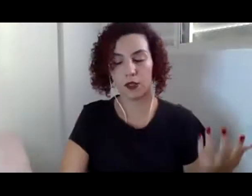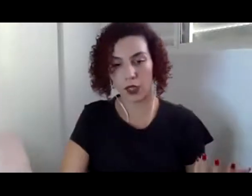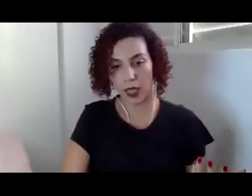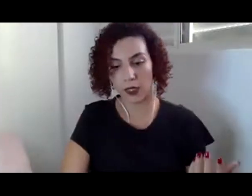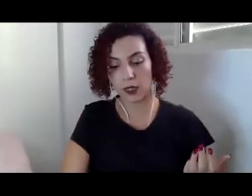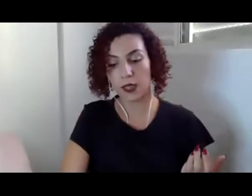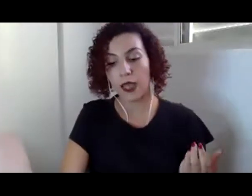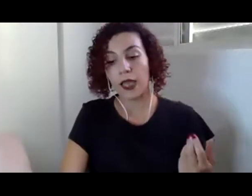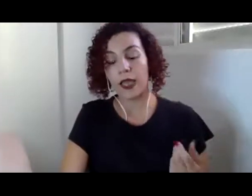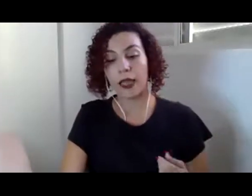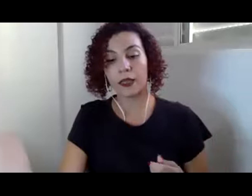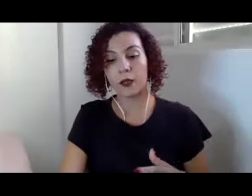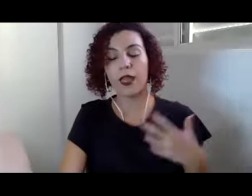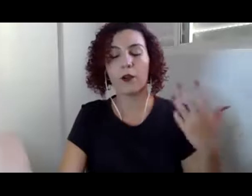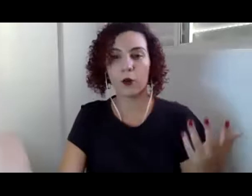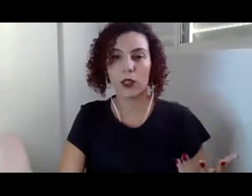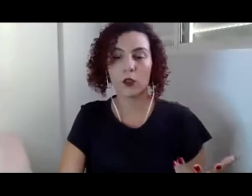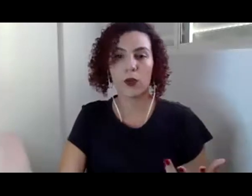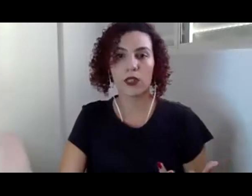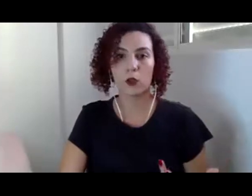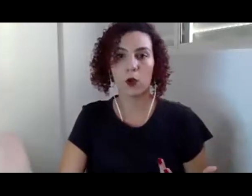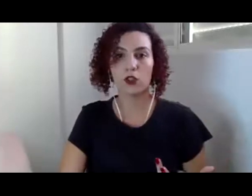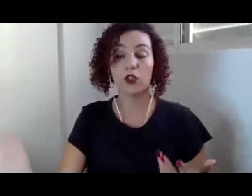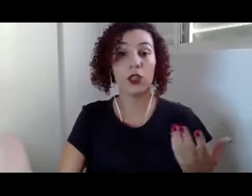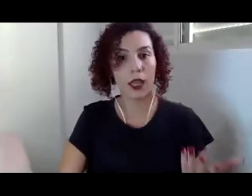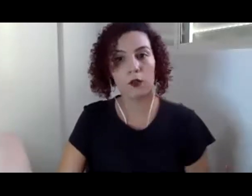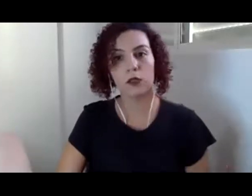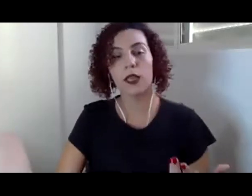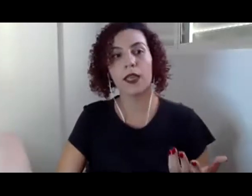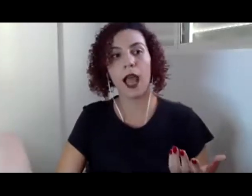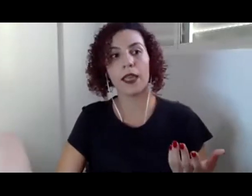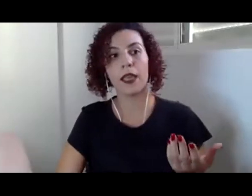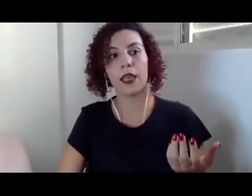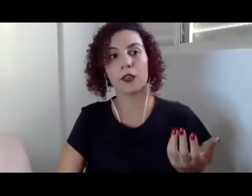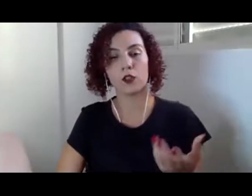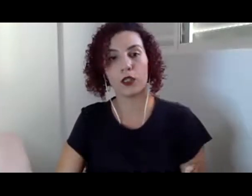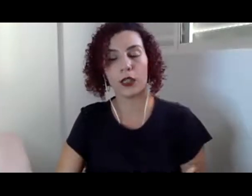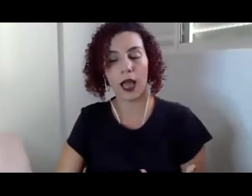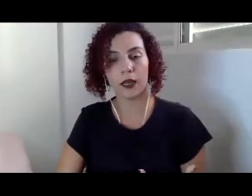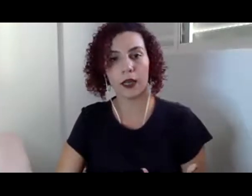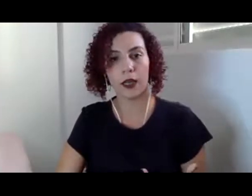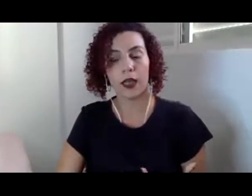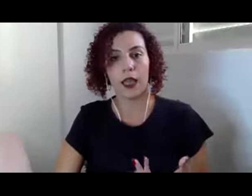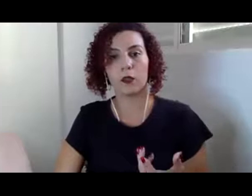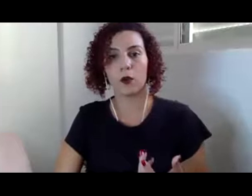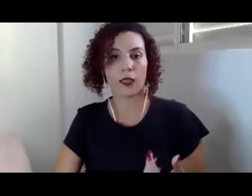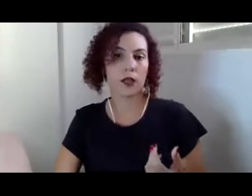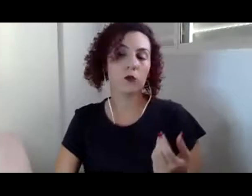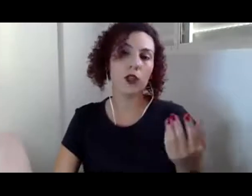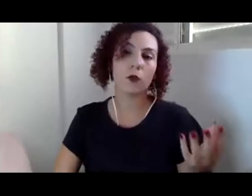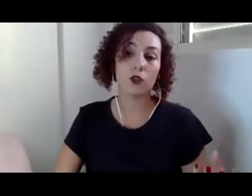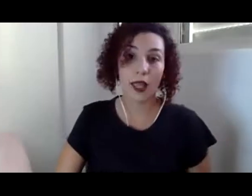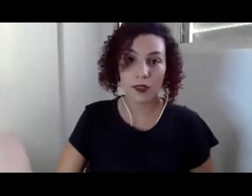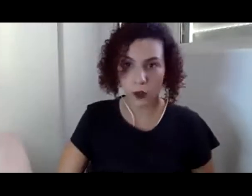as deficiências, e aí também reforçando umas questões de direitos, e aí a gente aqui na área da